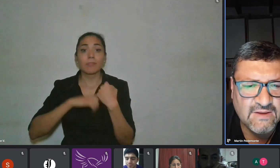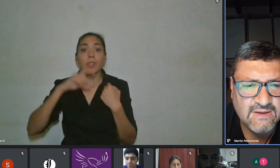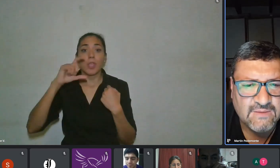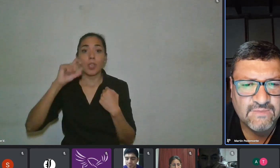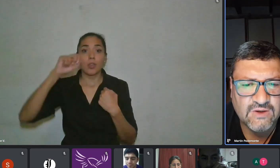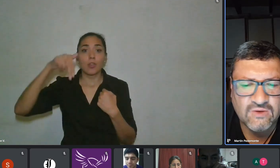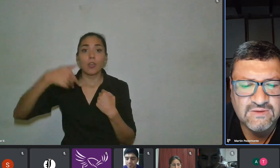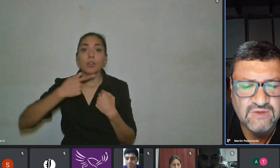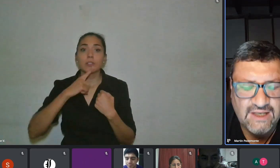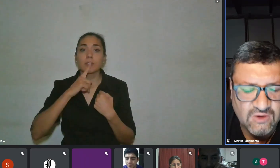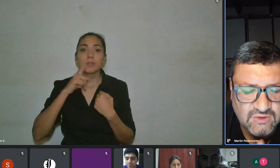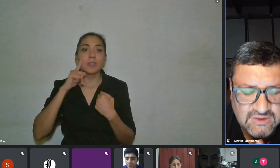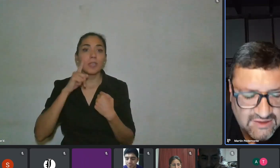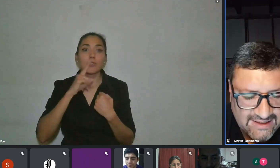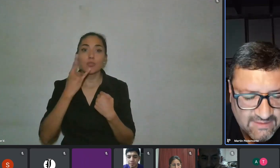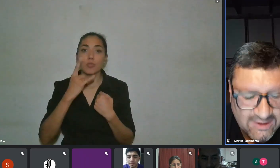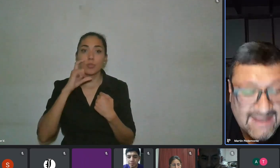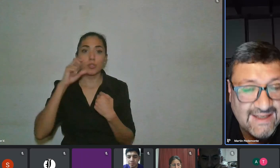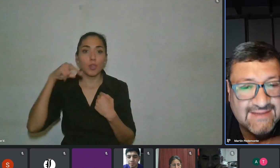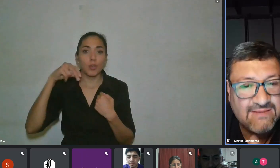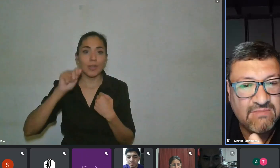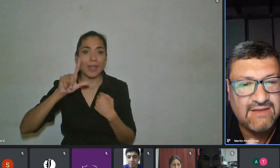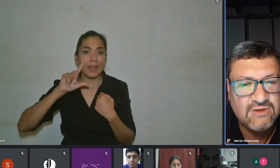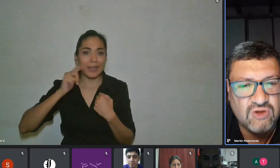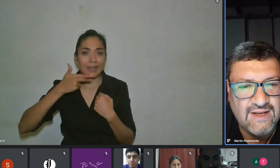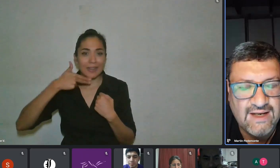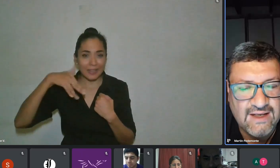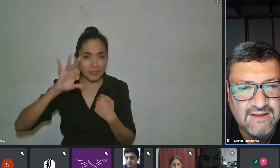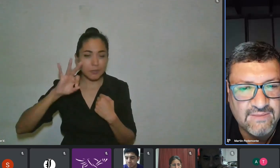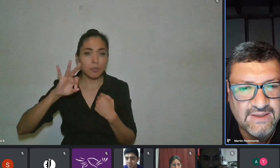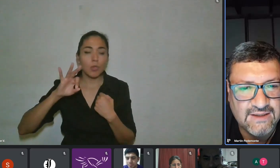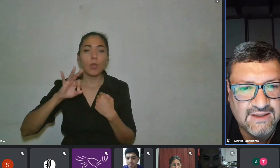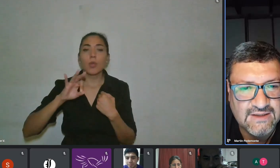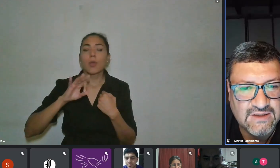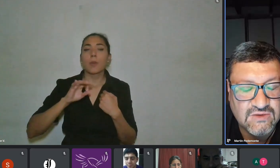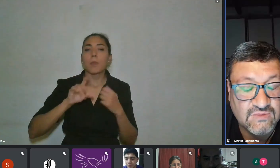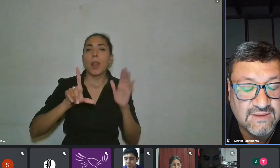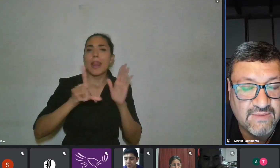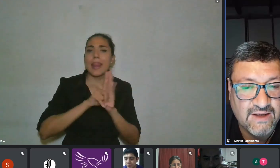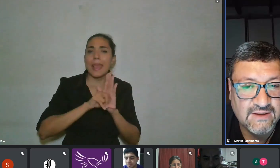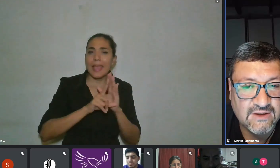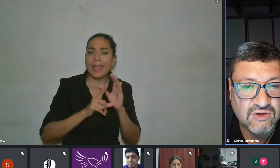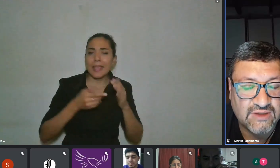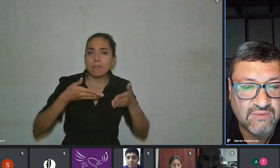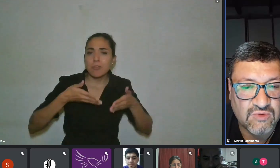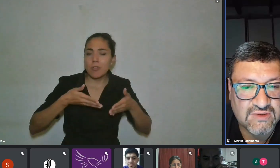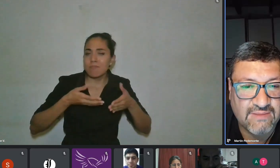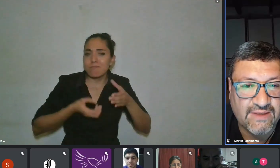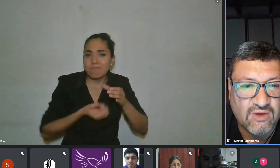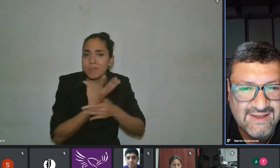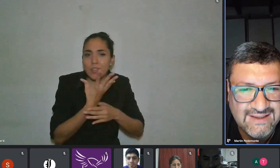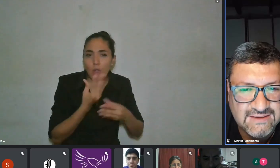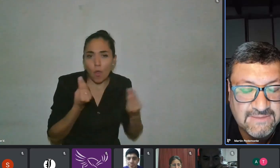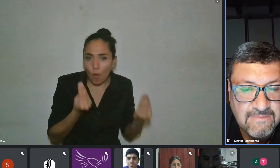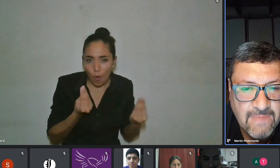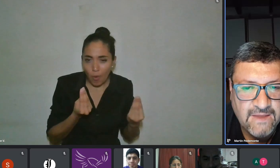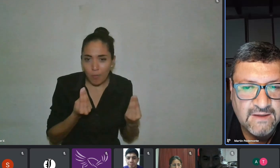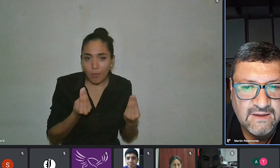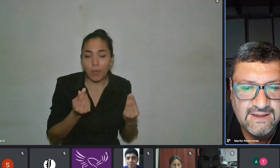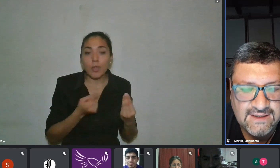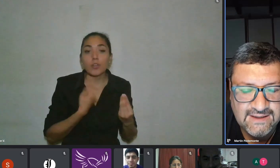hablar. El constitucionalismo y el nacimiento de la ley también es un tema. Nosotros tenemos un sistema